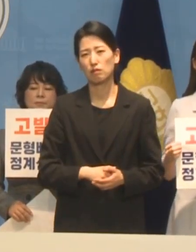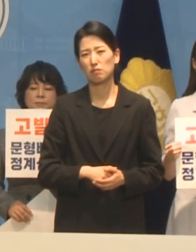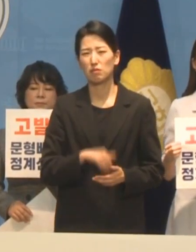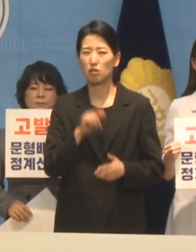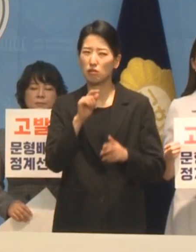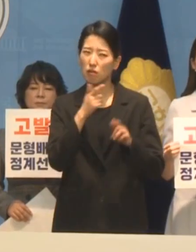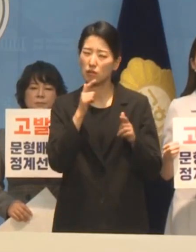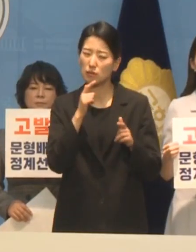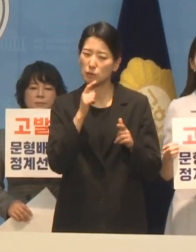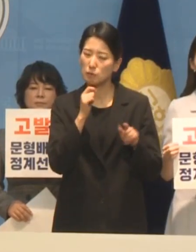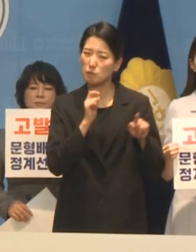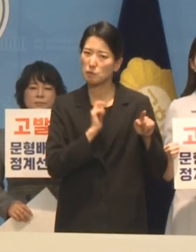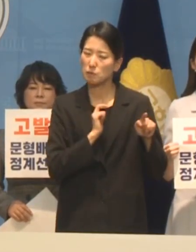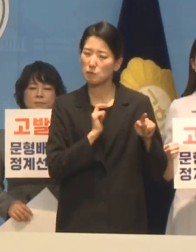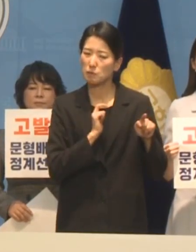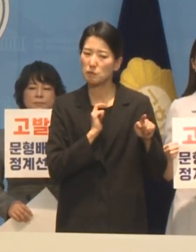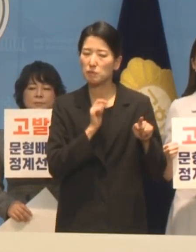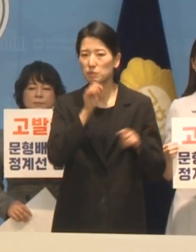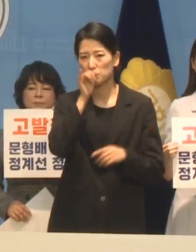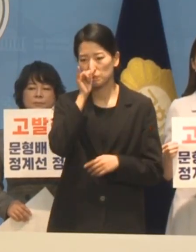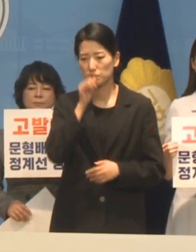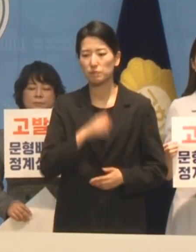점이 있으며 또